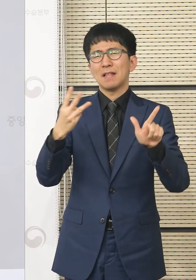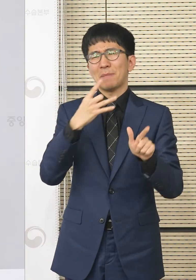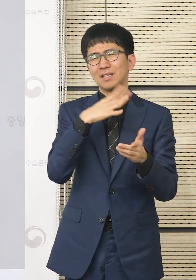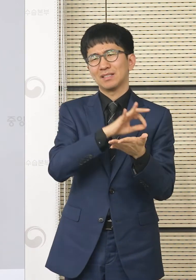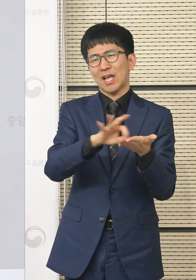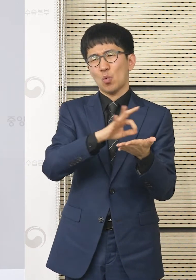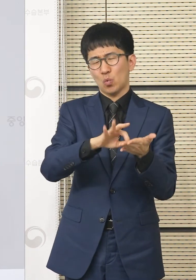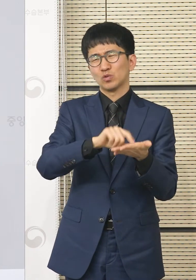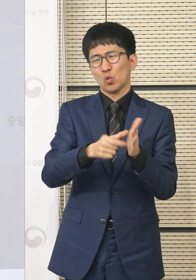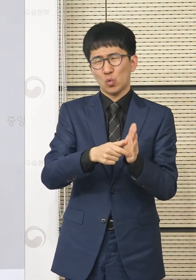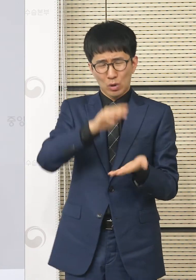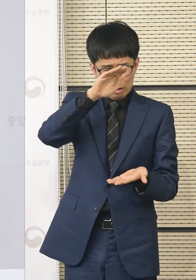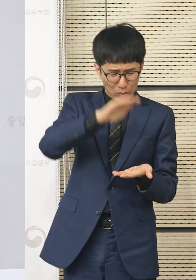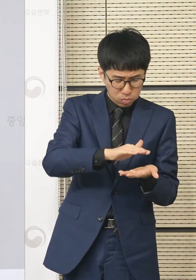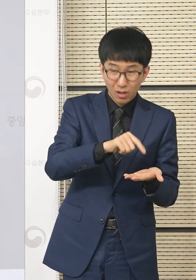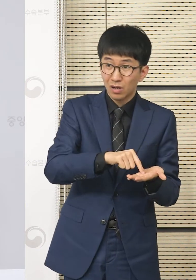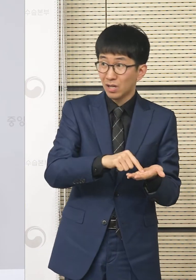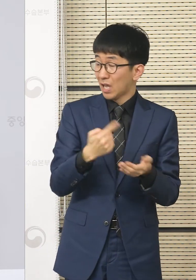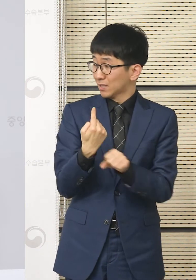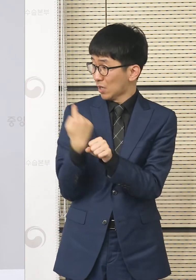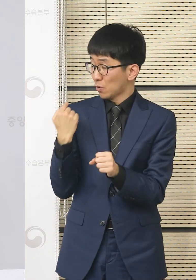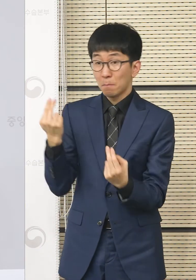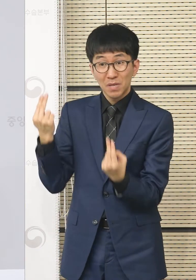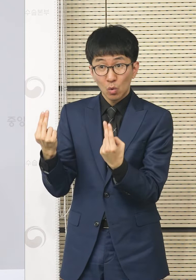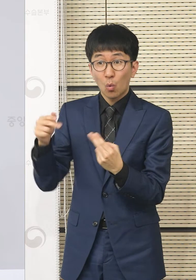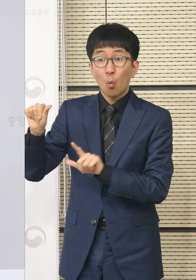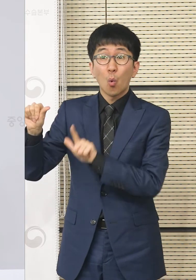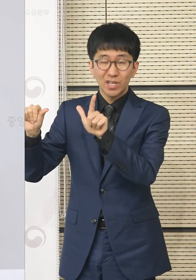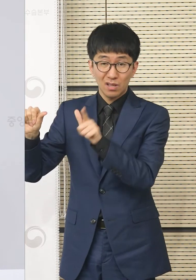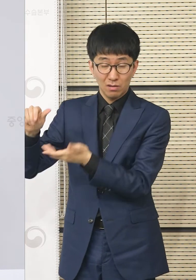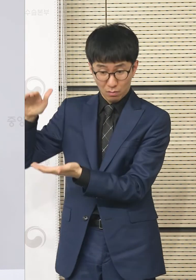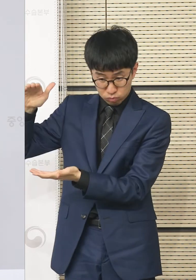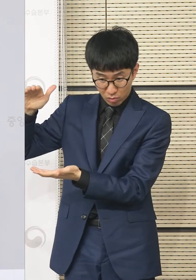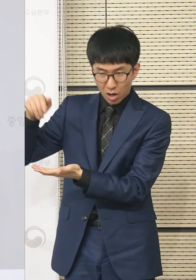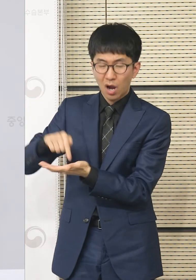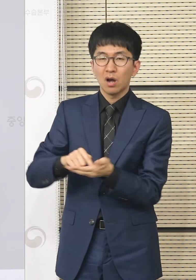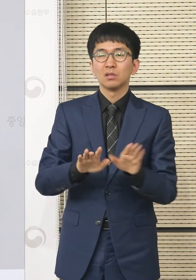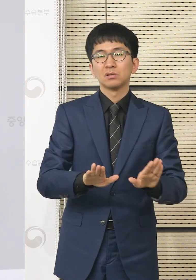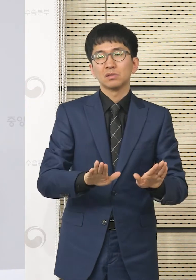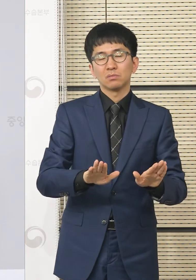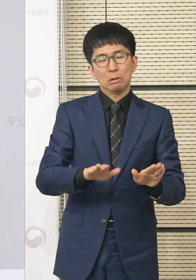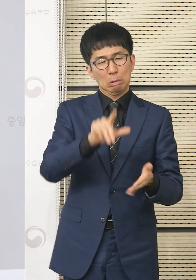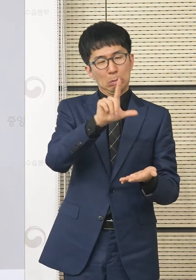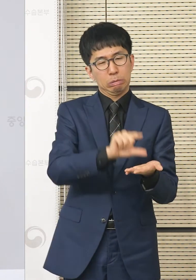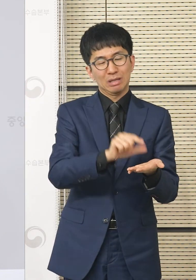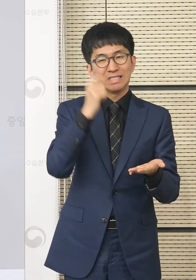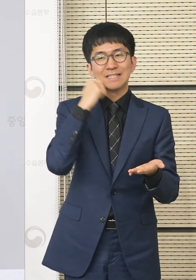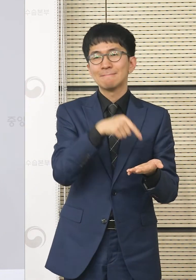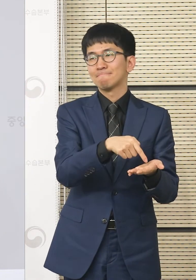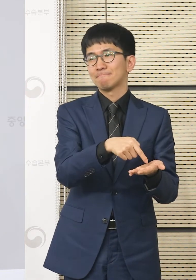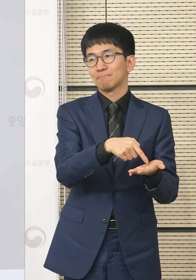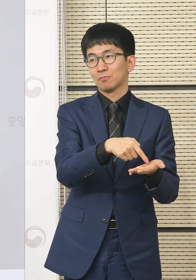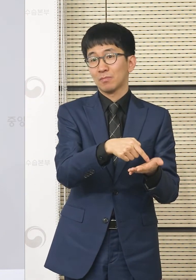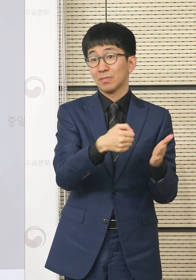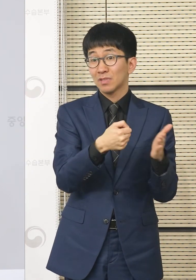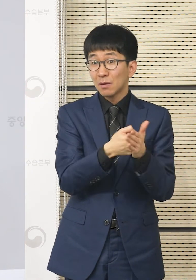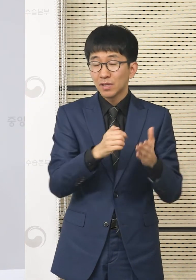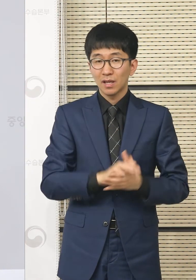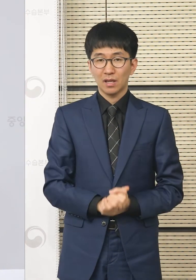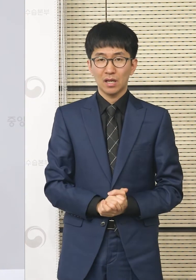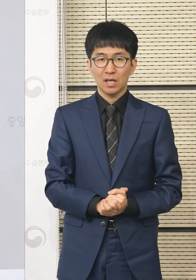수준으로 전년도 평균 5일분 보유에 비하여 매우 보유량이 낮은 상황입니다.